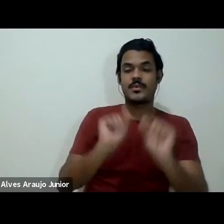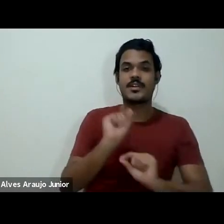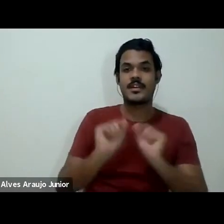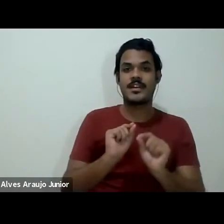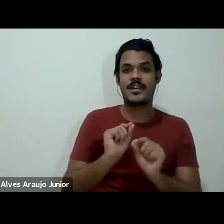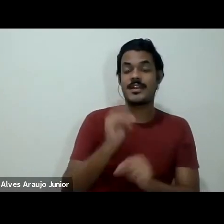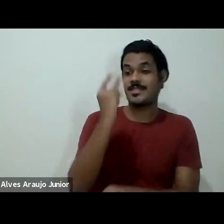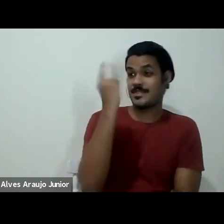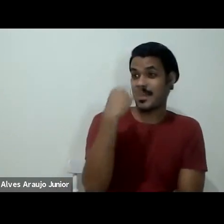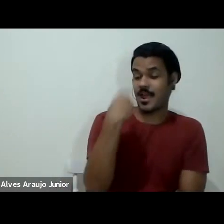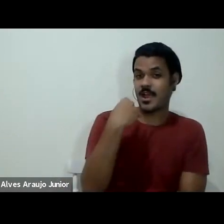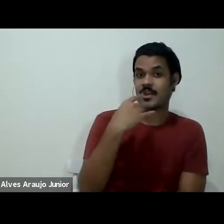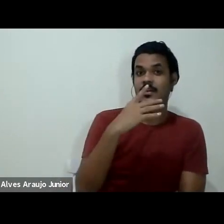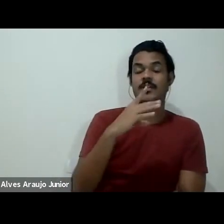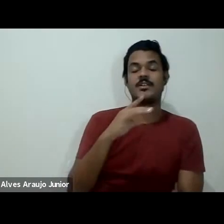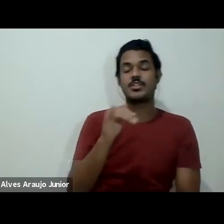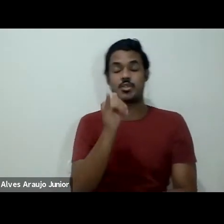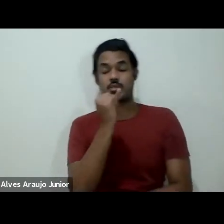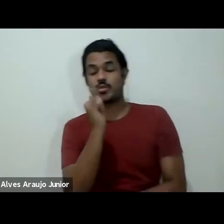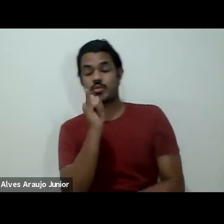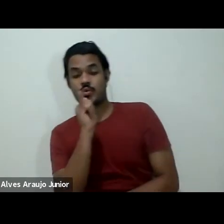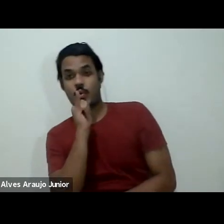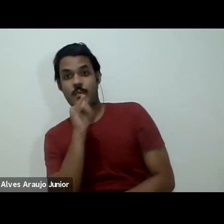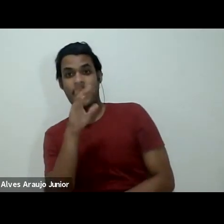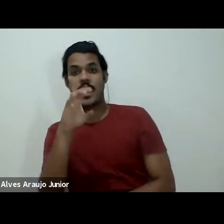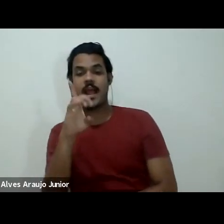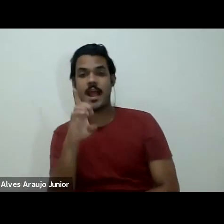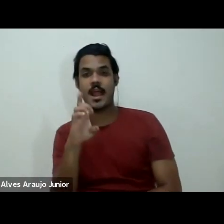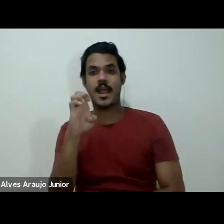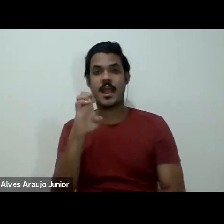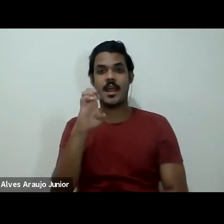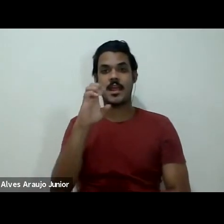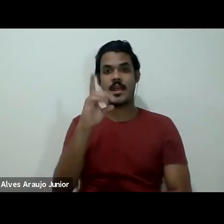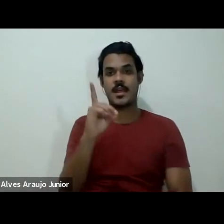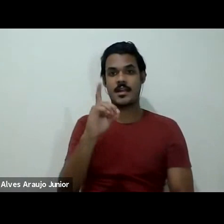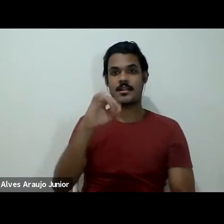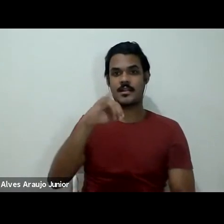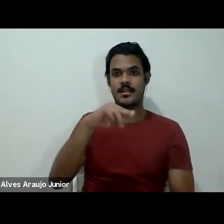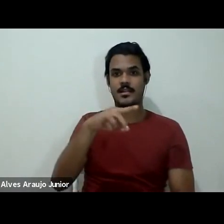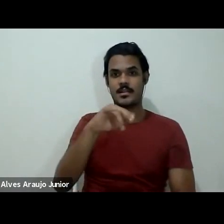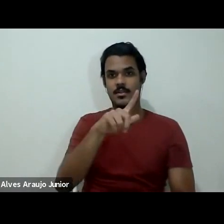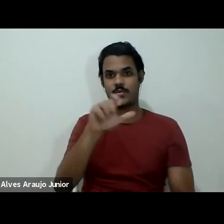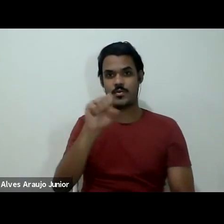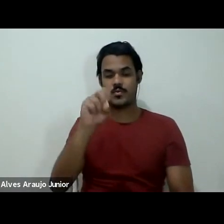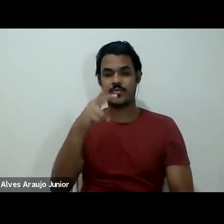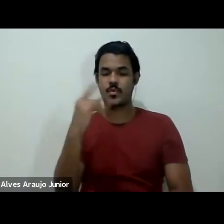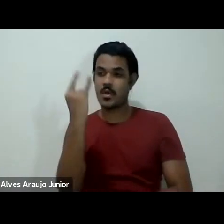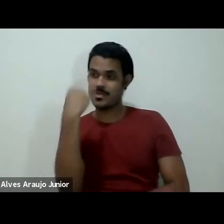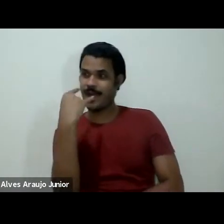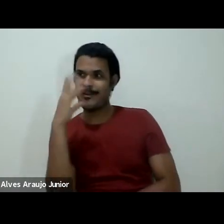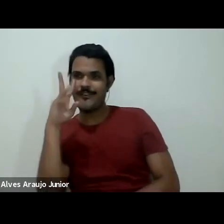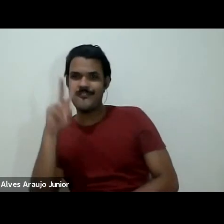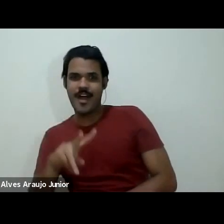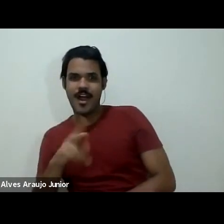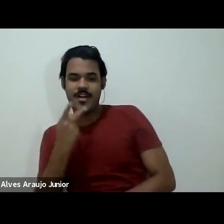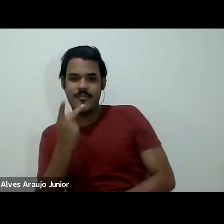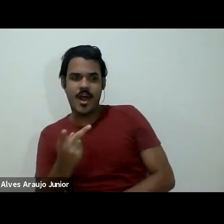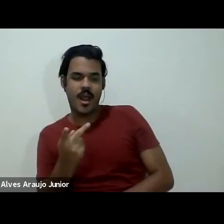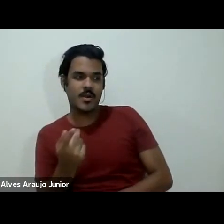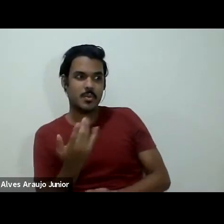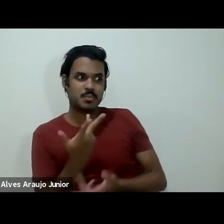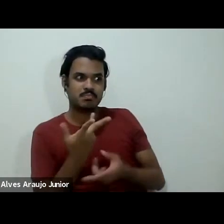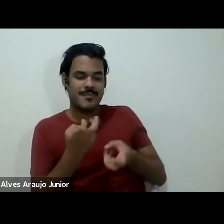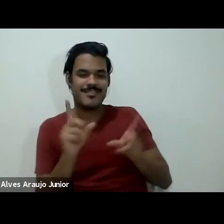percebido, viu, Evaristo? Porque a gente olha para o outro na alma, né? Quando a gente